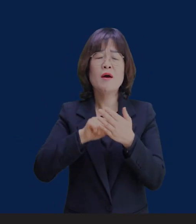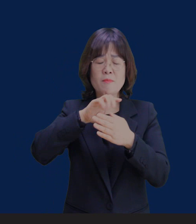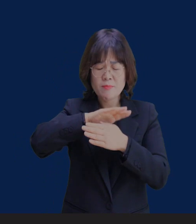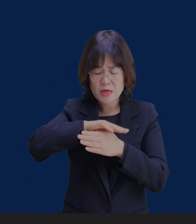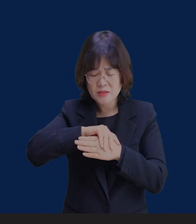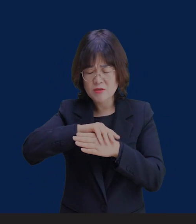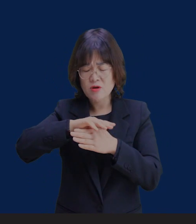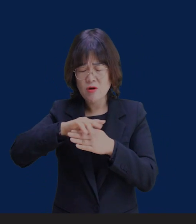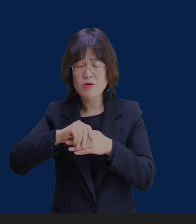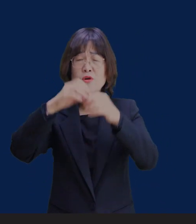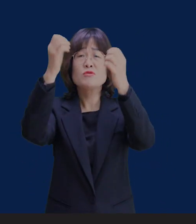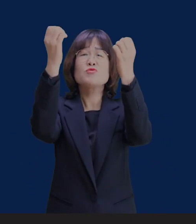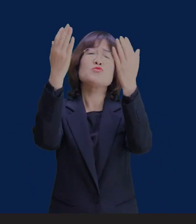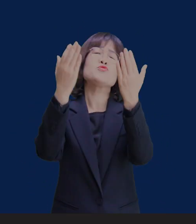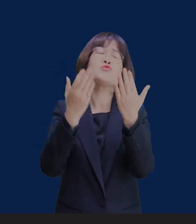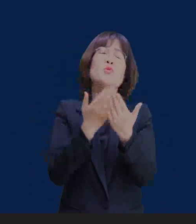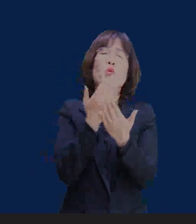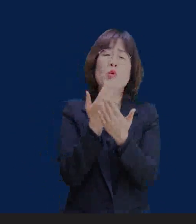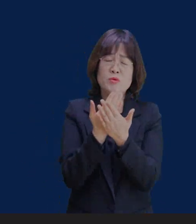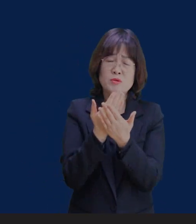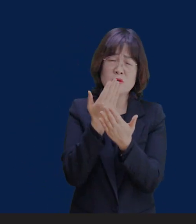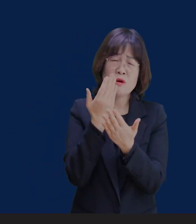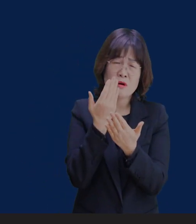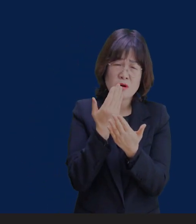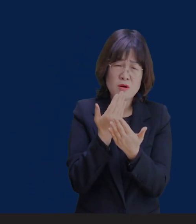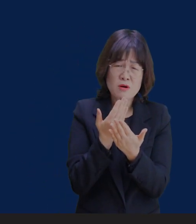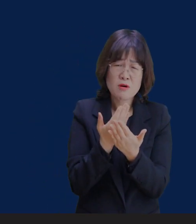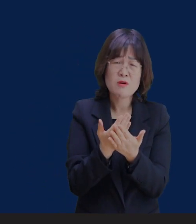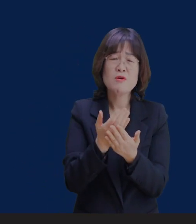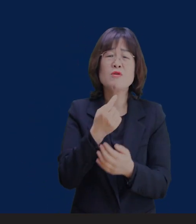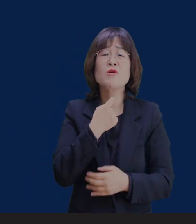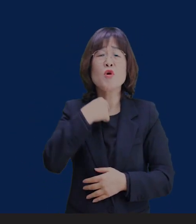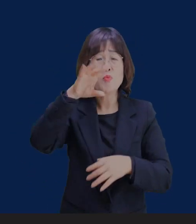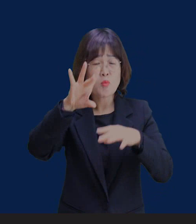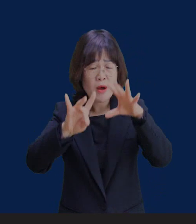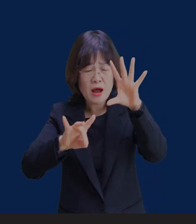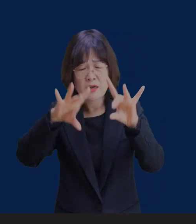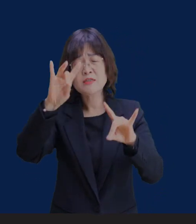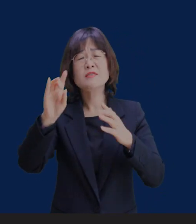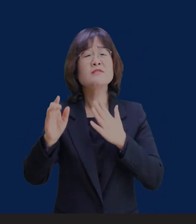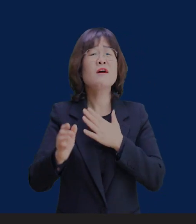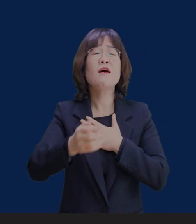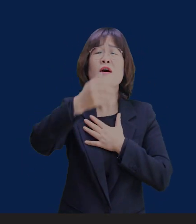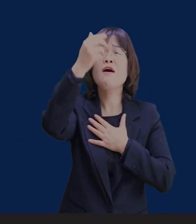원합니다. 나의 마음. 우리 다시 한 번 더 고백합시다. 목마른 나의 영혼 주를